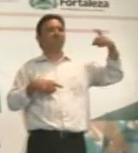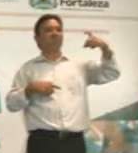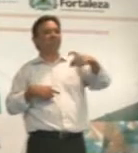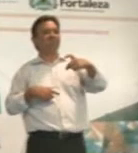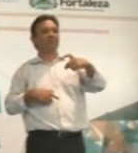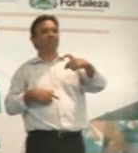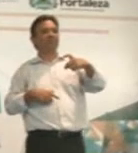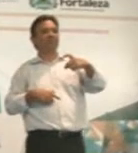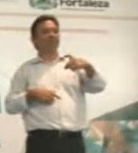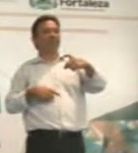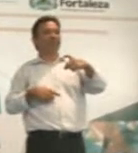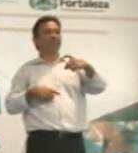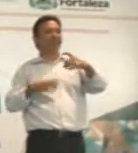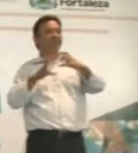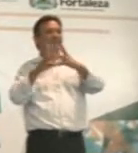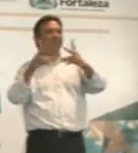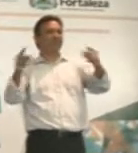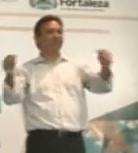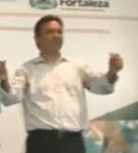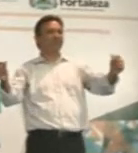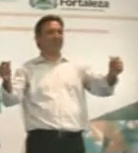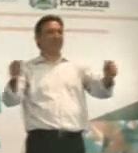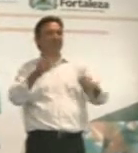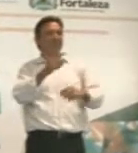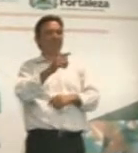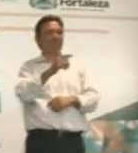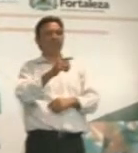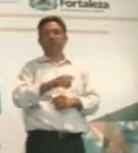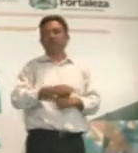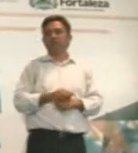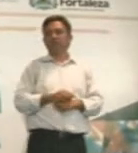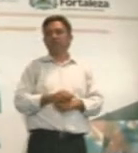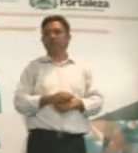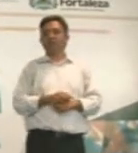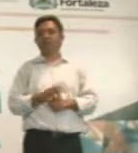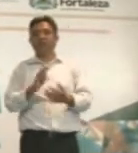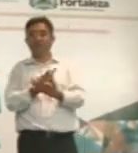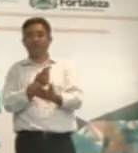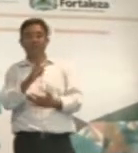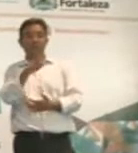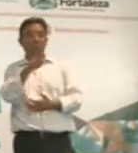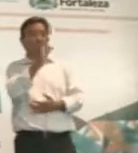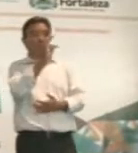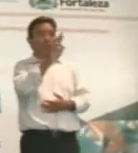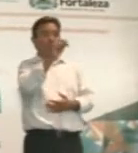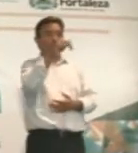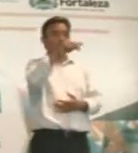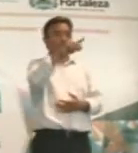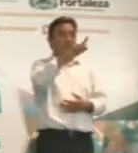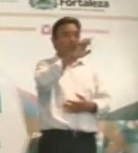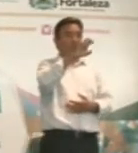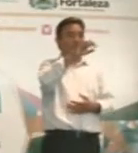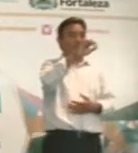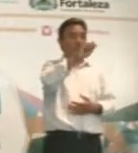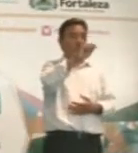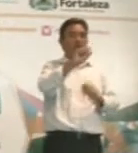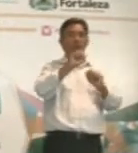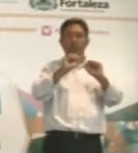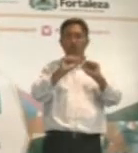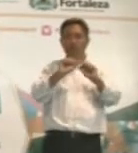e destruiu as safras de algodão. E aí o que é que acontece? Com a transgenia, eu posso